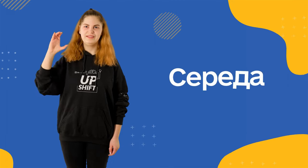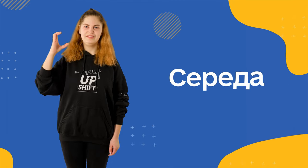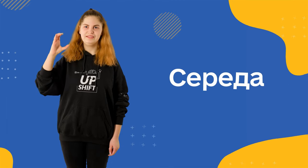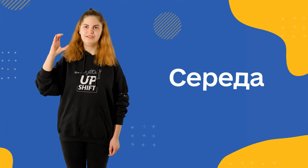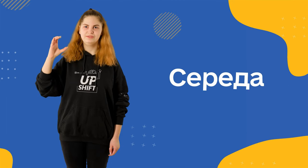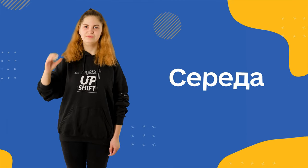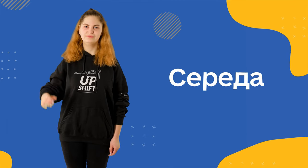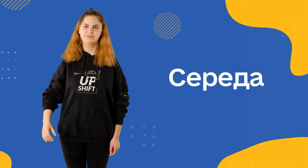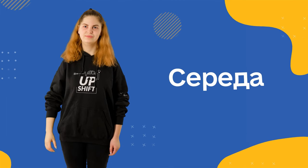Середа.